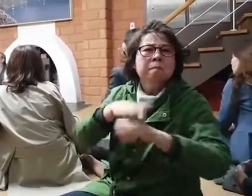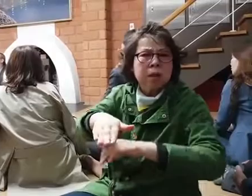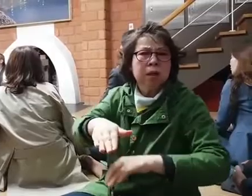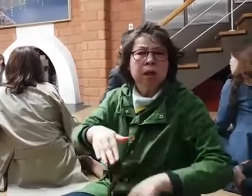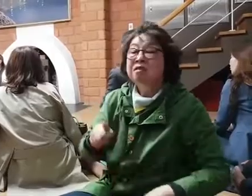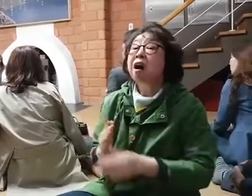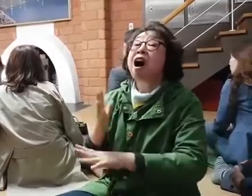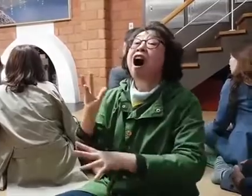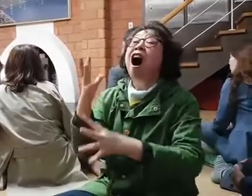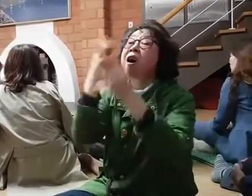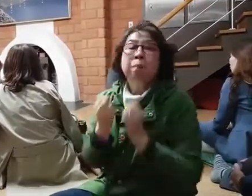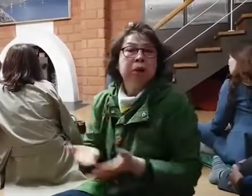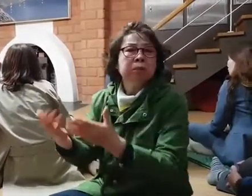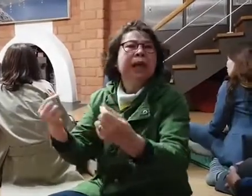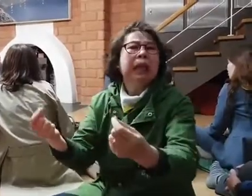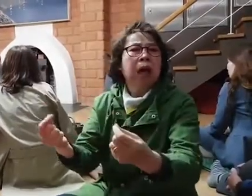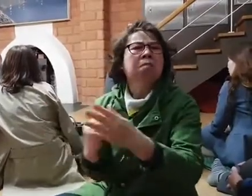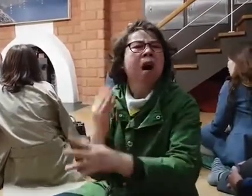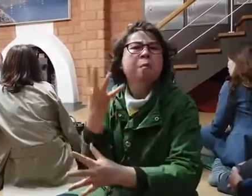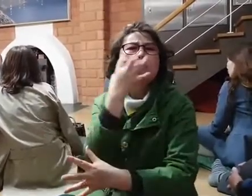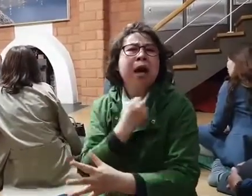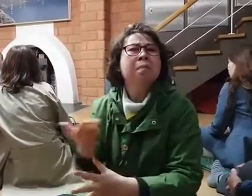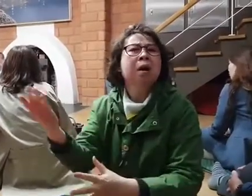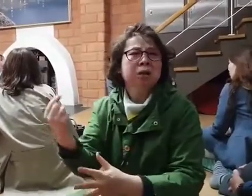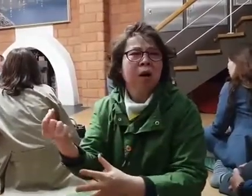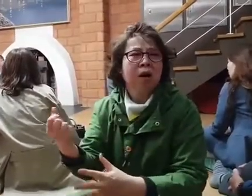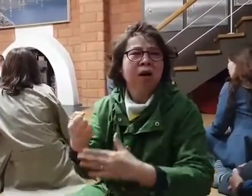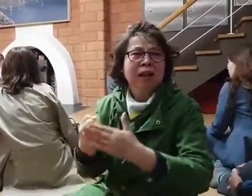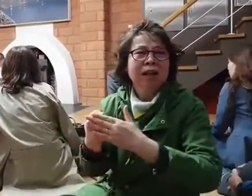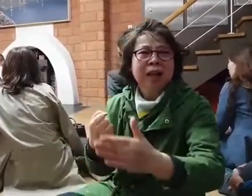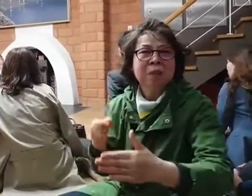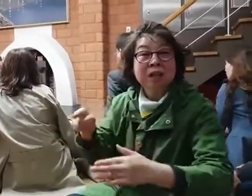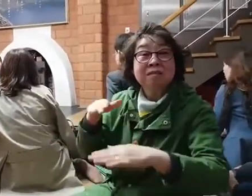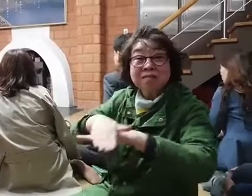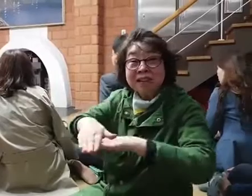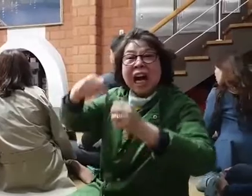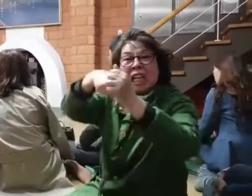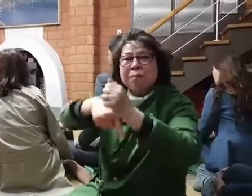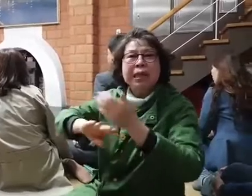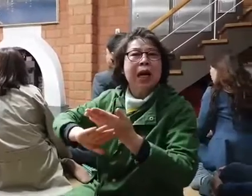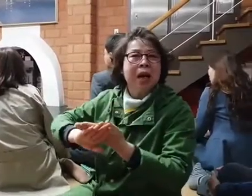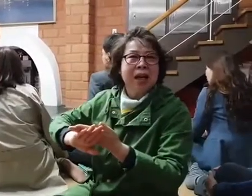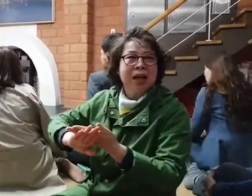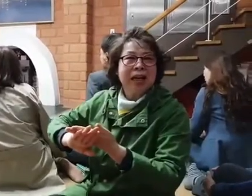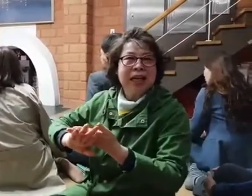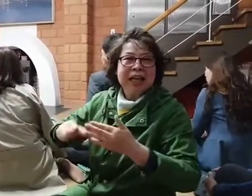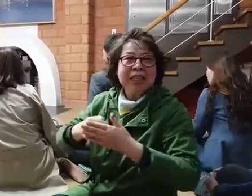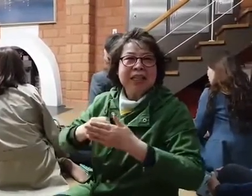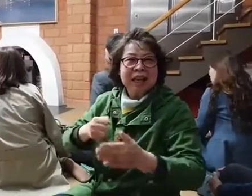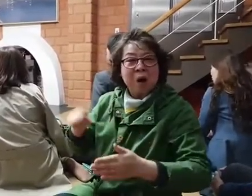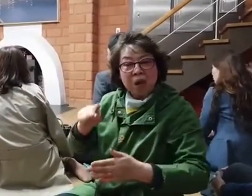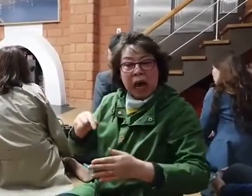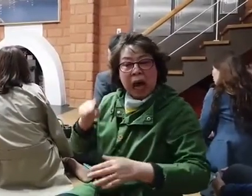너무 해먹은 게 맞잖아요. 근데 이제 그런 것들도 그 깊이가 또 있는 거거든요. 그래 어떤